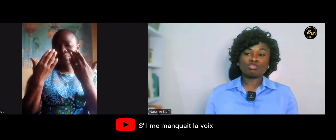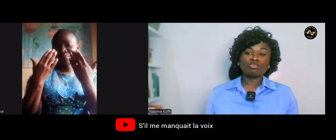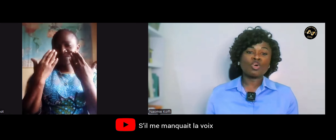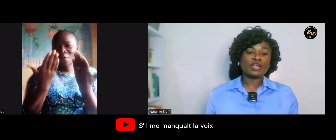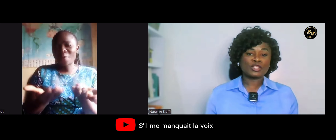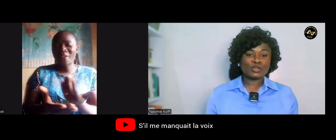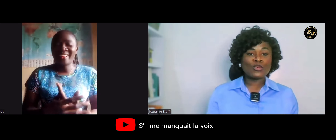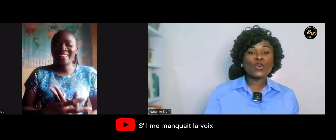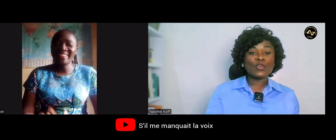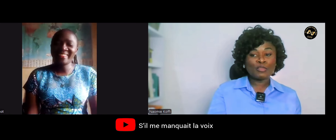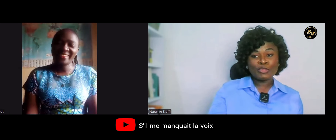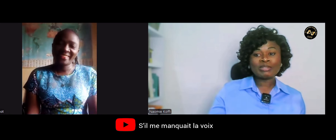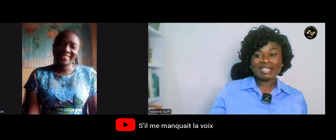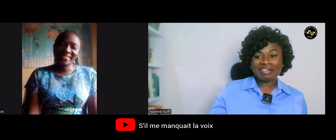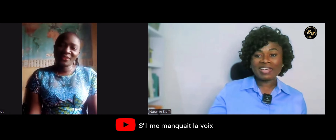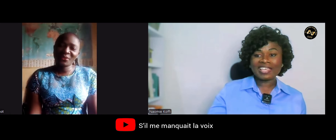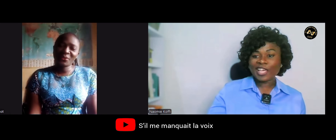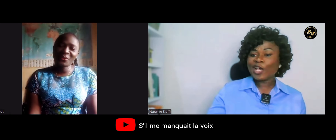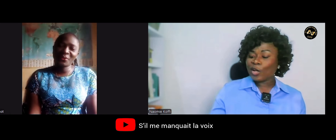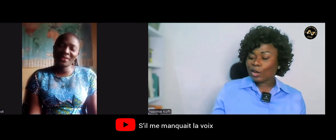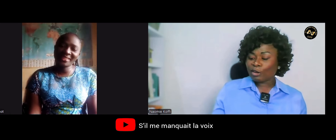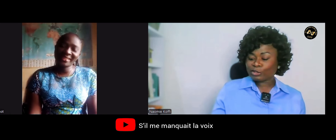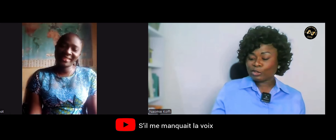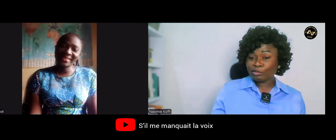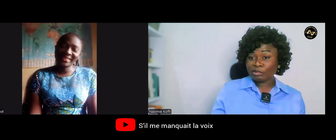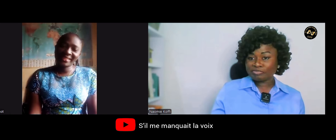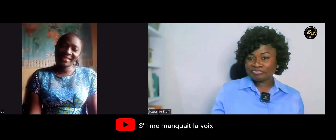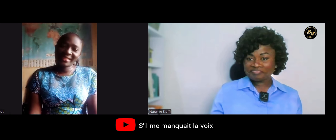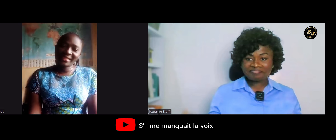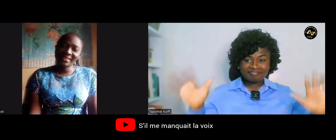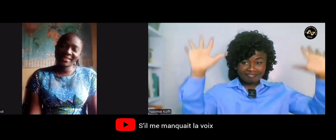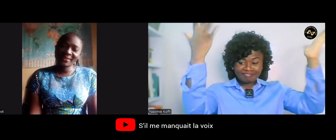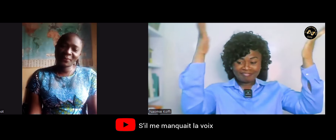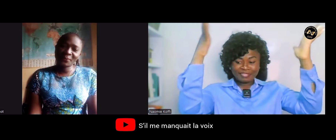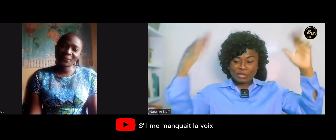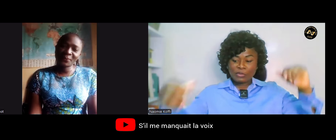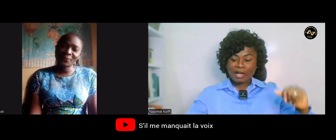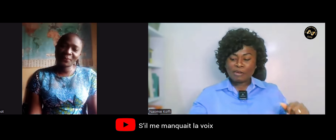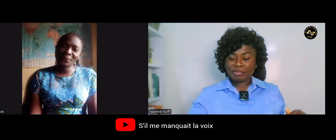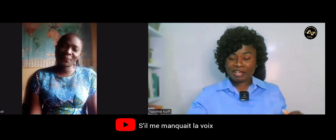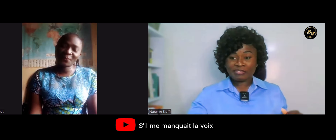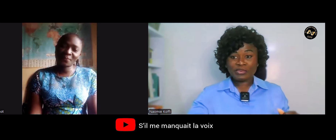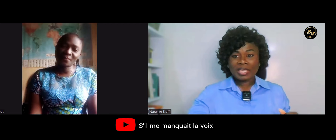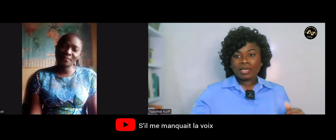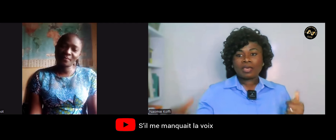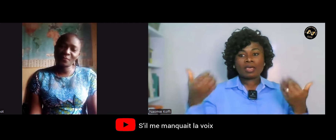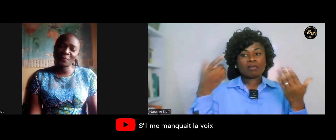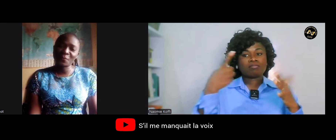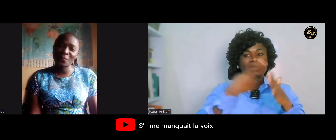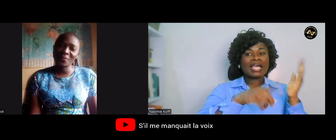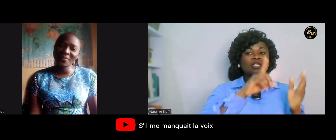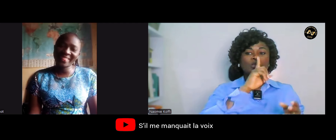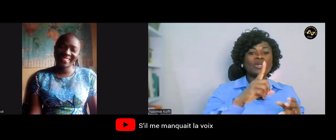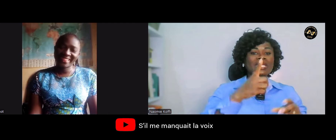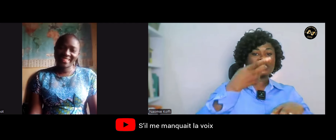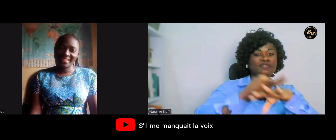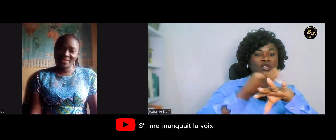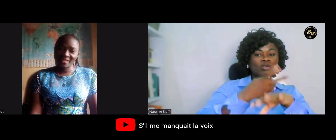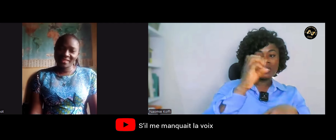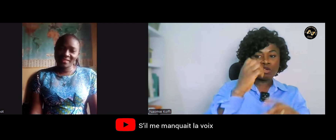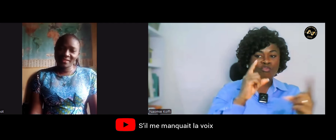personnes sourdes, comment est-ce que on peut travailler ensemble. Waouh, bravo. Et quelles sont